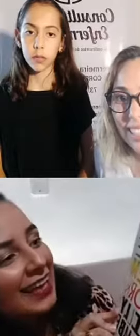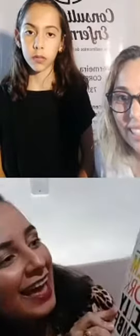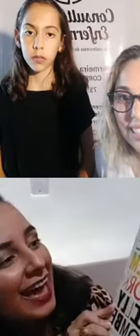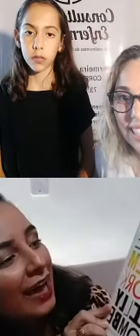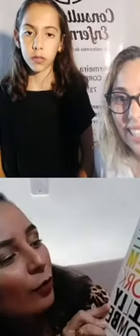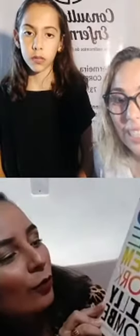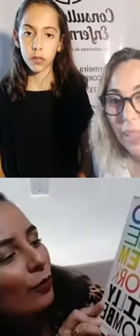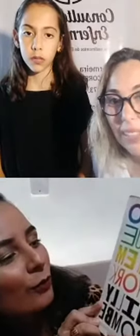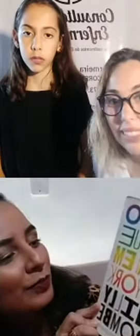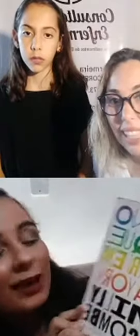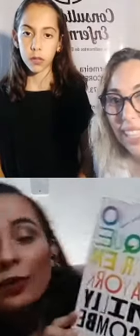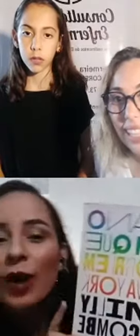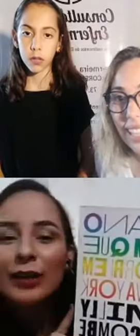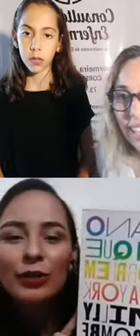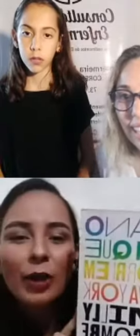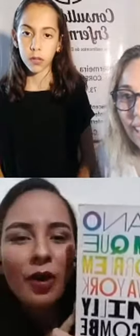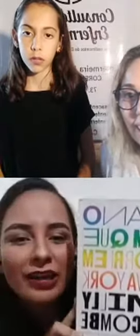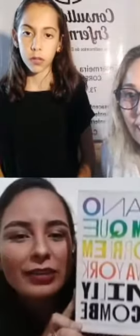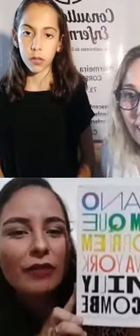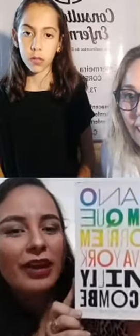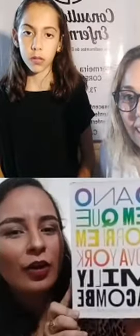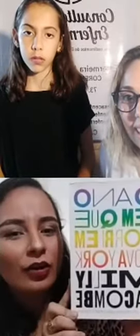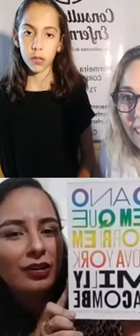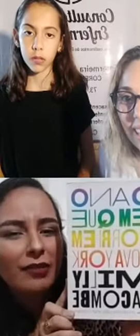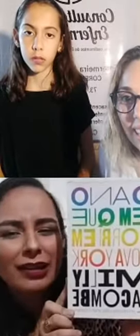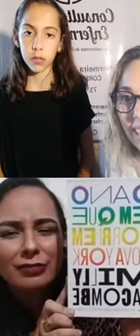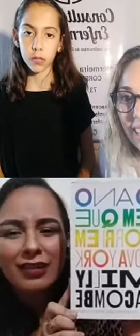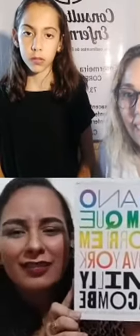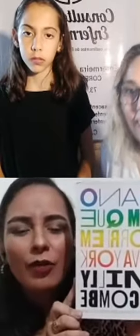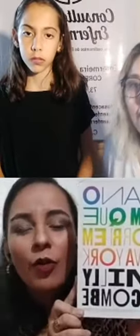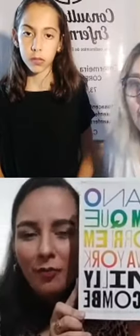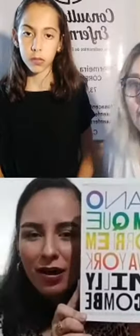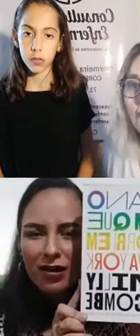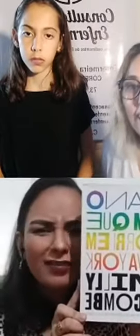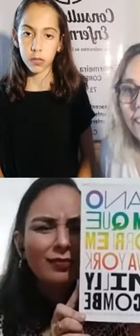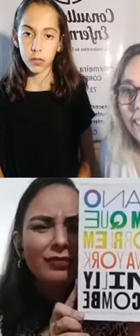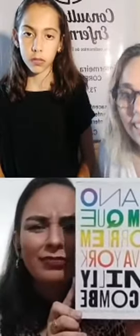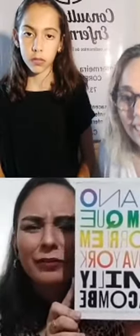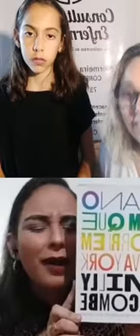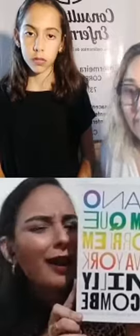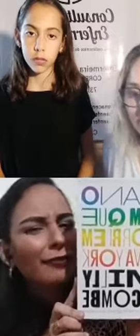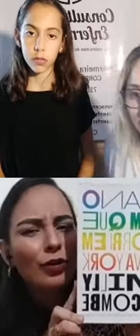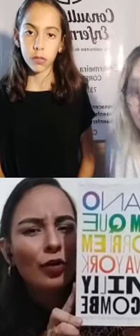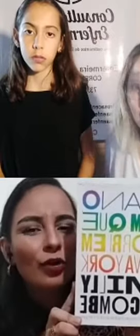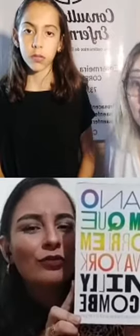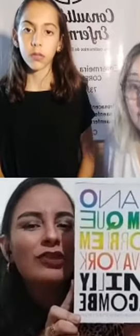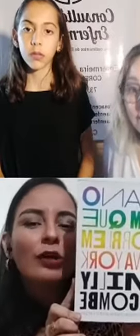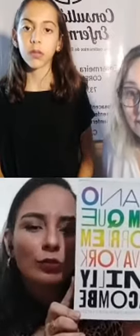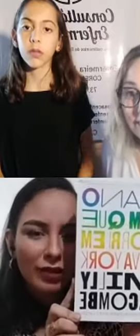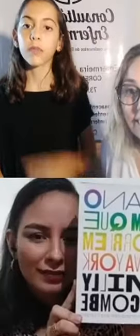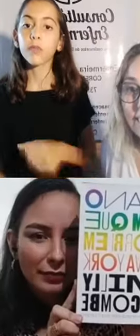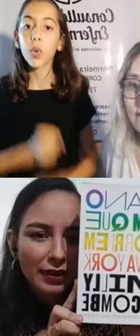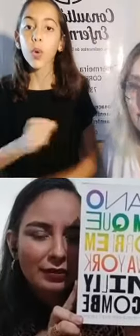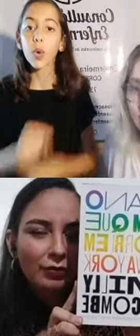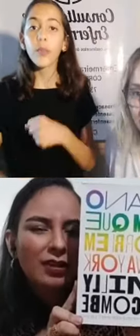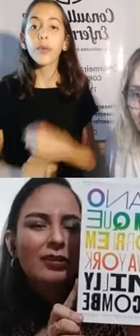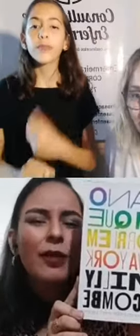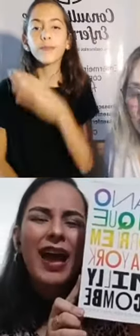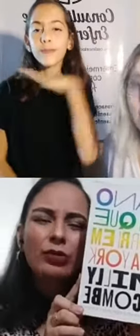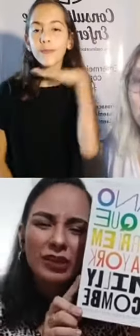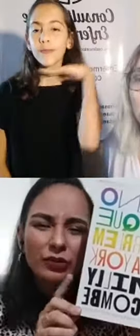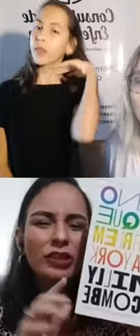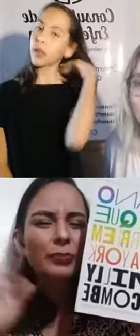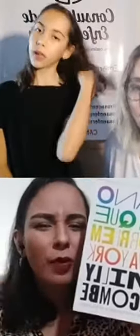eu já ia lhe perguntar. O Ano que eu Morri em Nova York. É uma leitura assim, é um romance, um livro maravilhoso, de autoconhecimento.